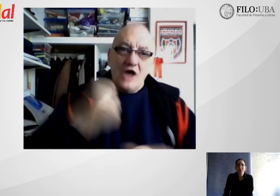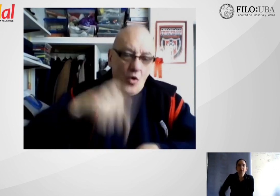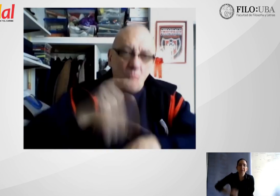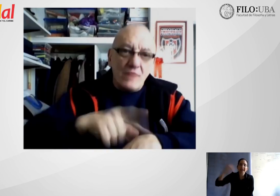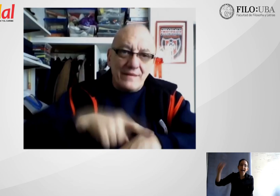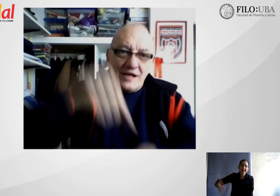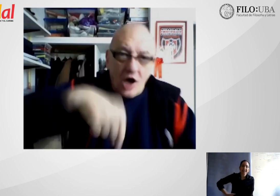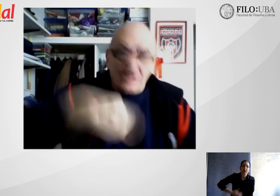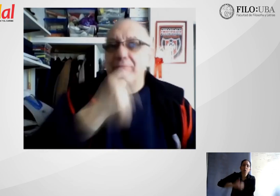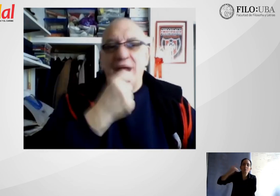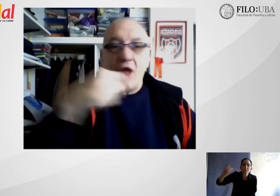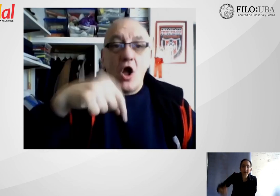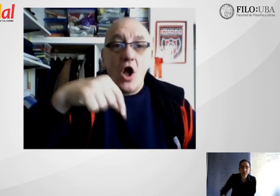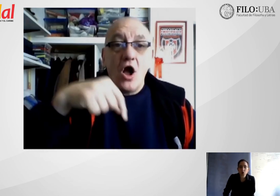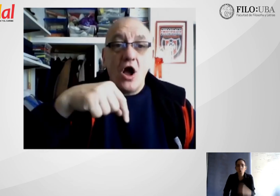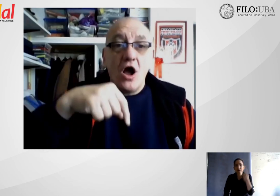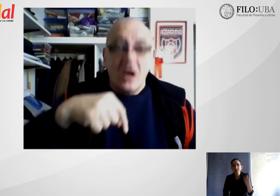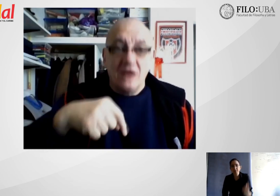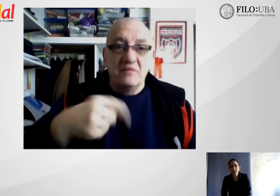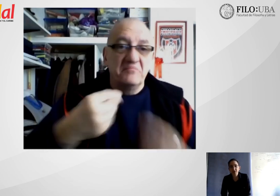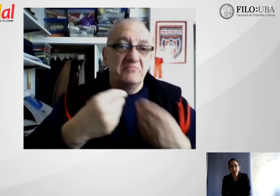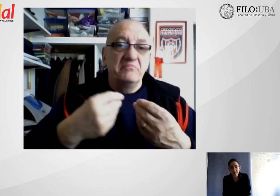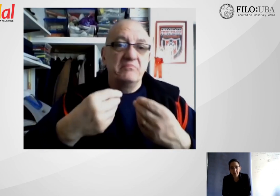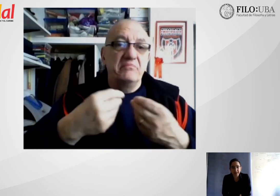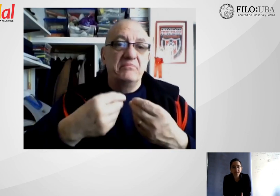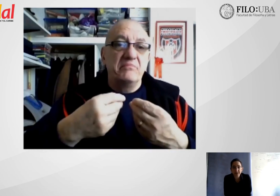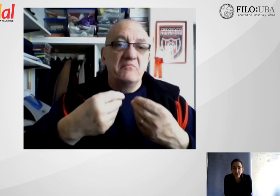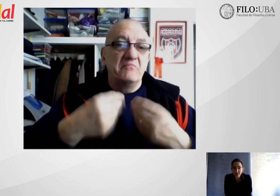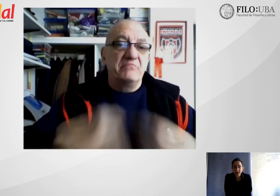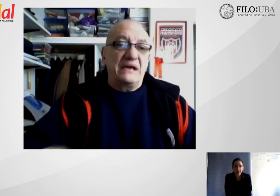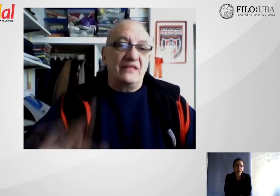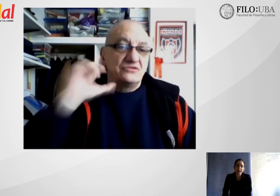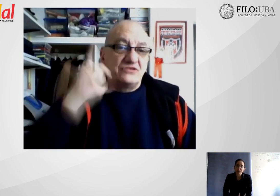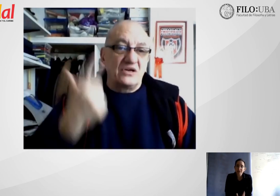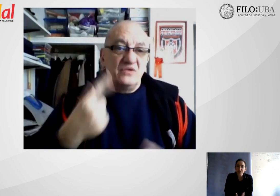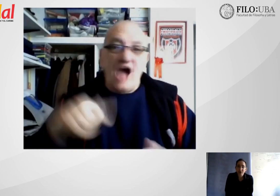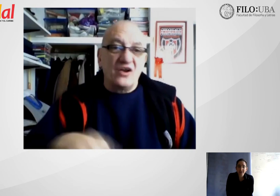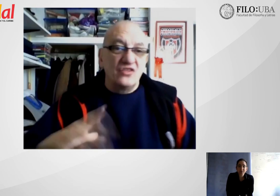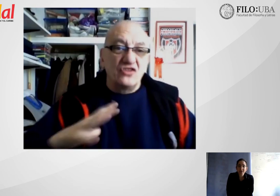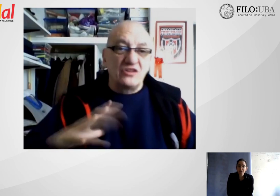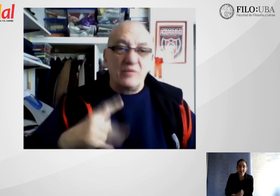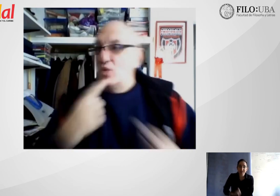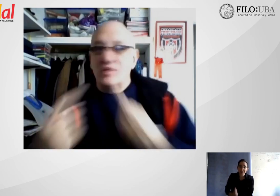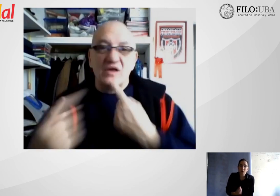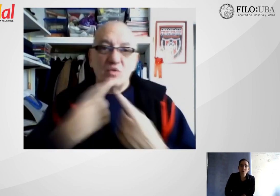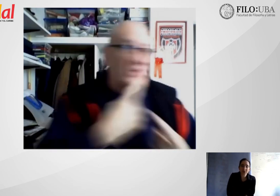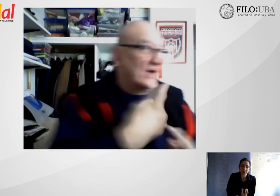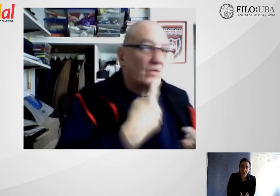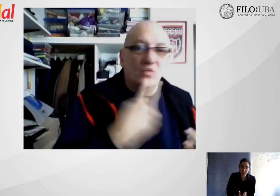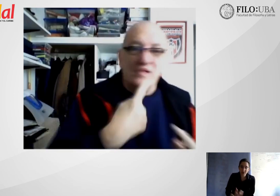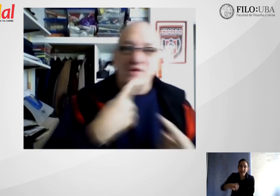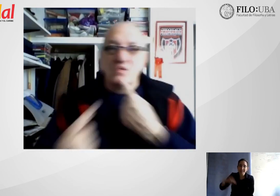no podemos esperar a que en algún momento una información tenga intérprete, sino que lo que estamos haciendo es tratar